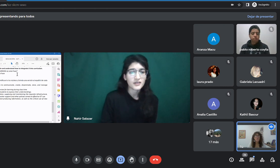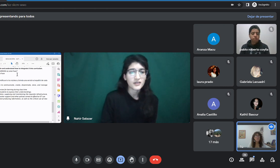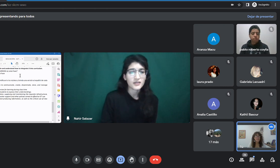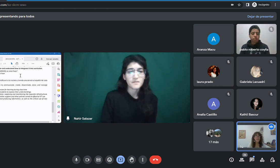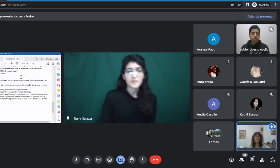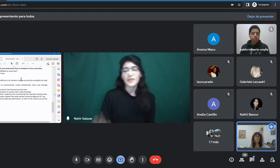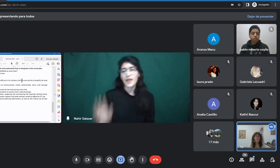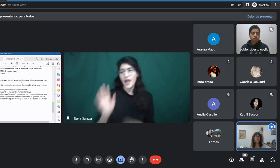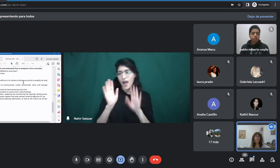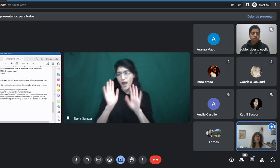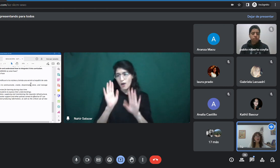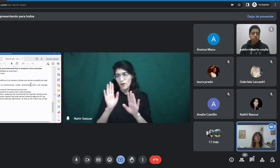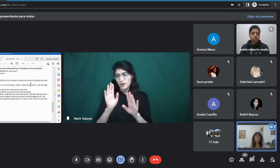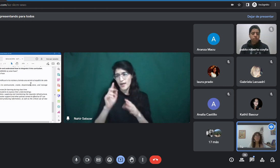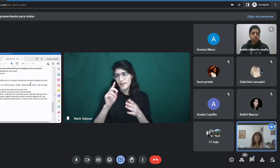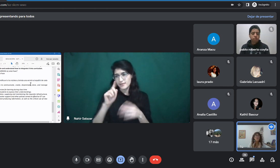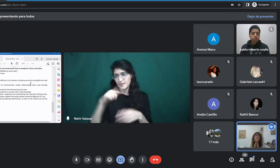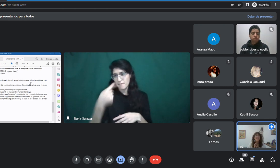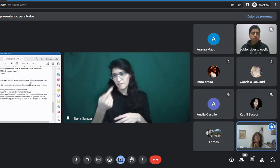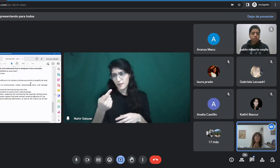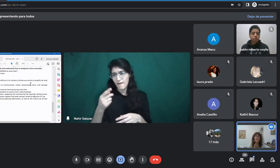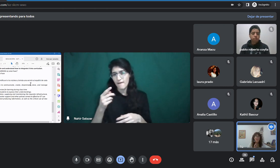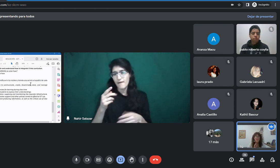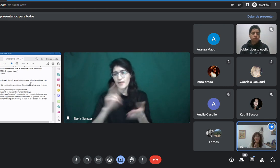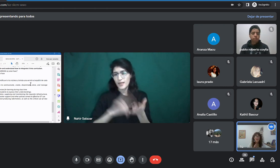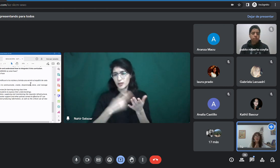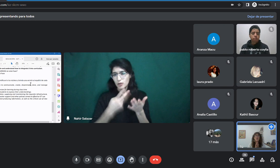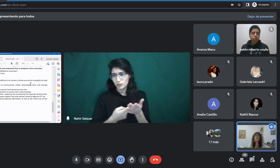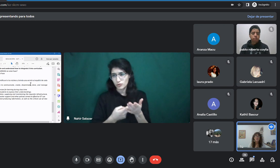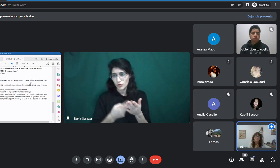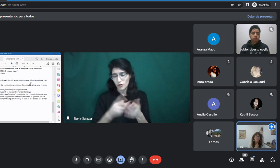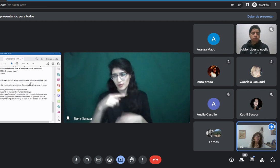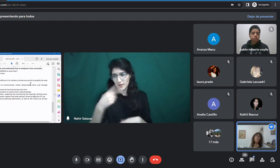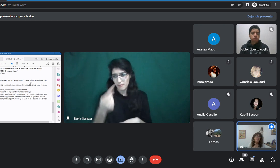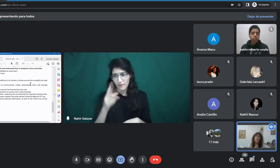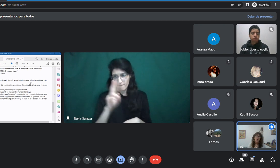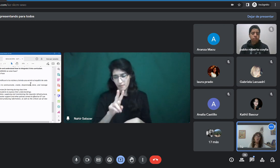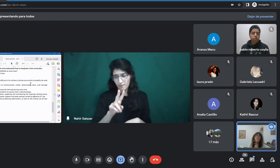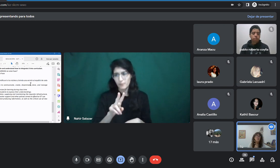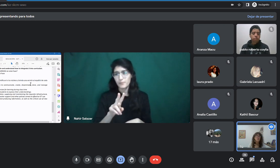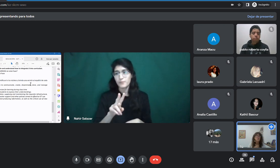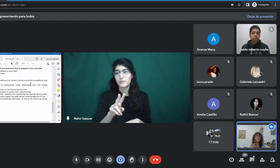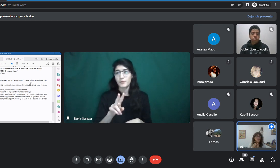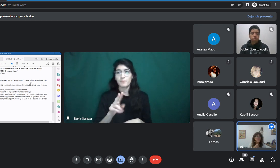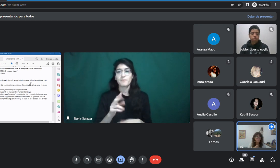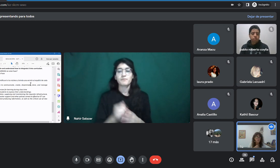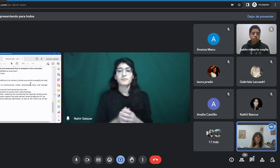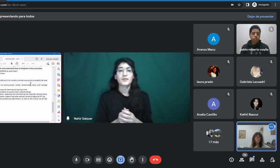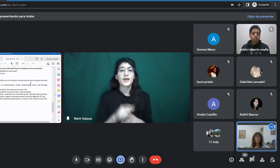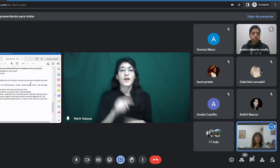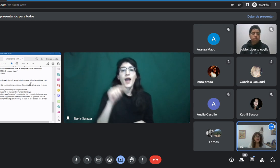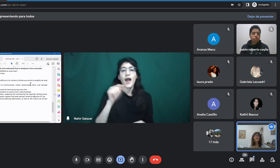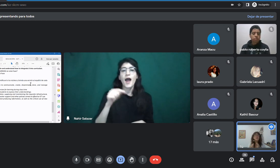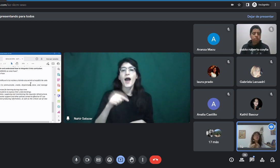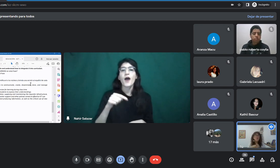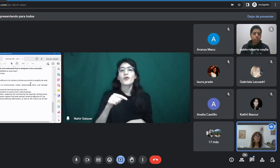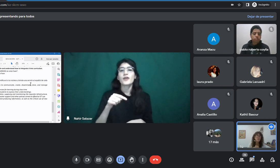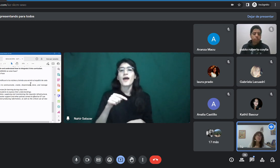hiciste la traducción. Lo que primero tienen que hacer es reconocer en esta oración cuáles son los sustantivos. Y a